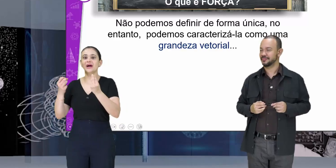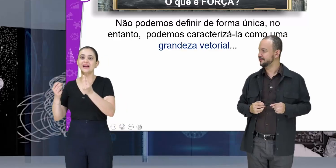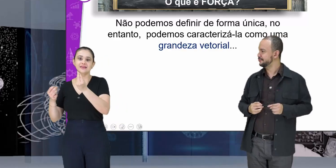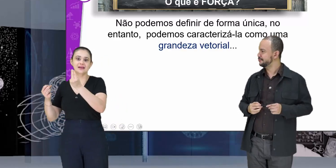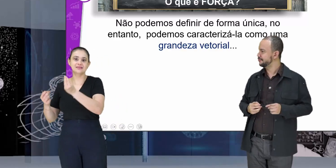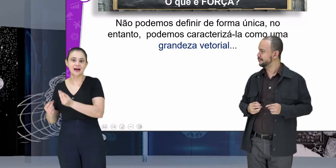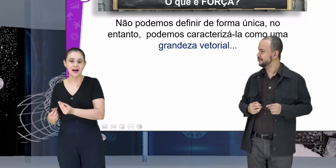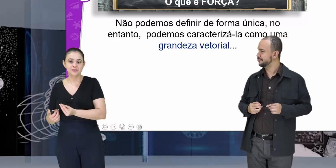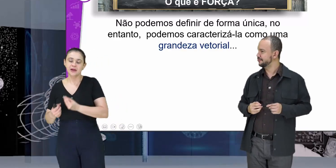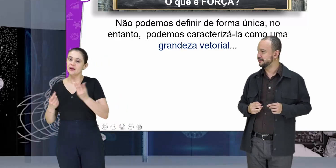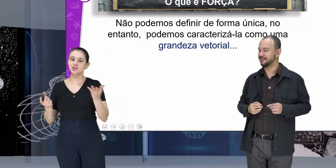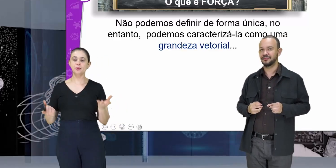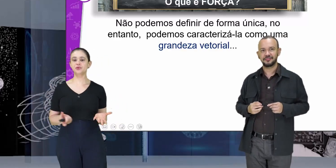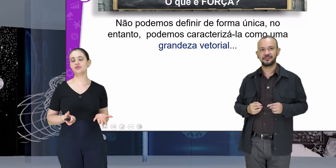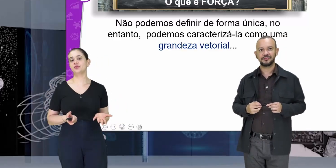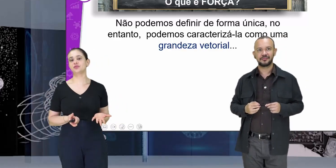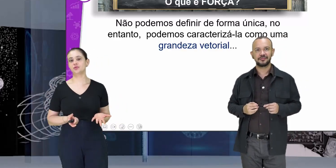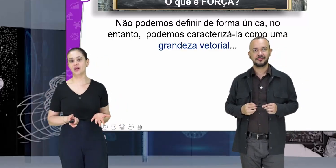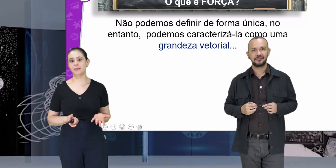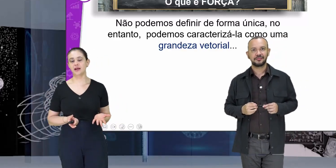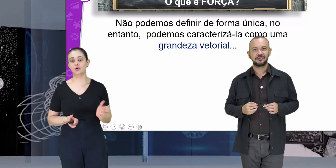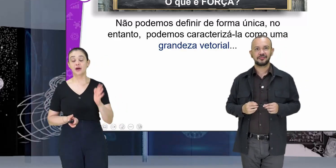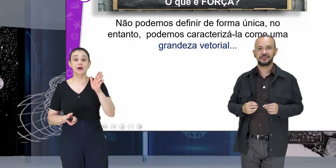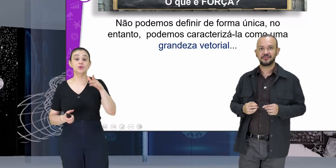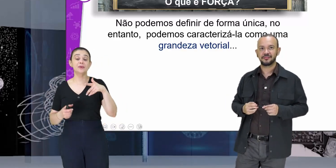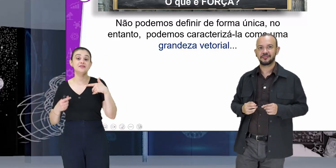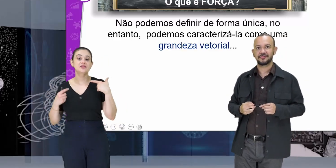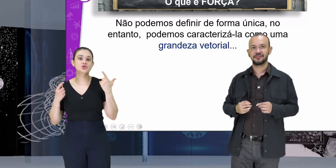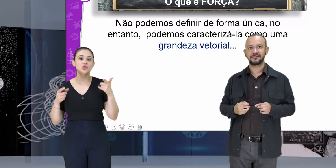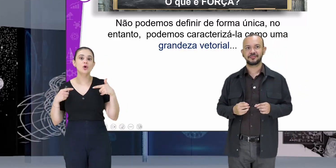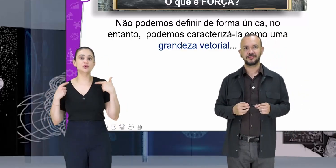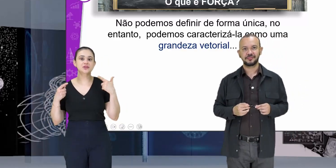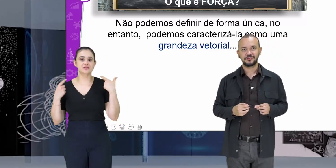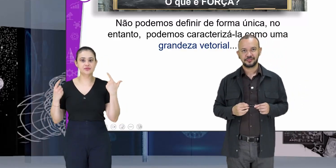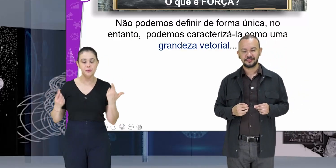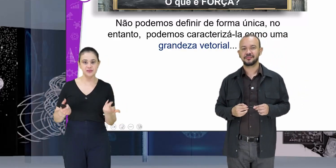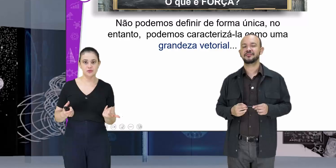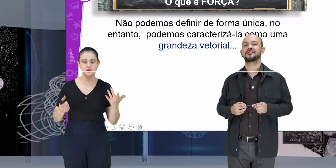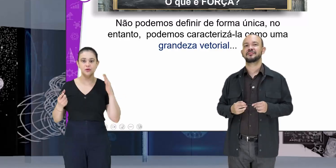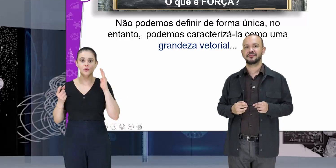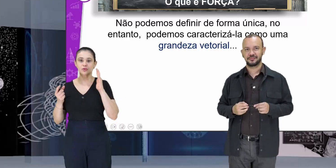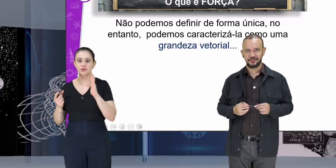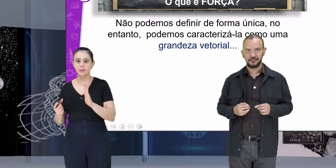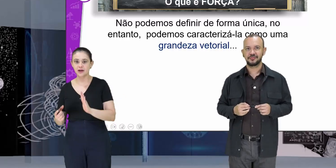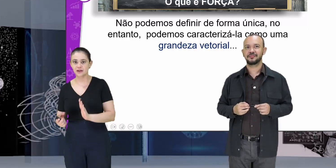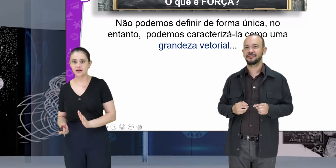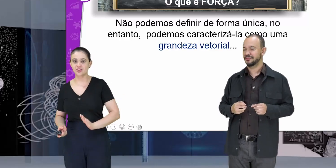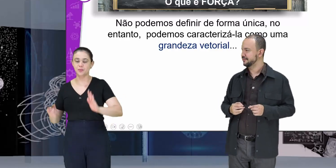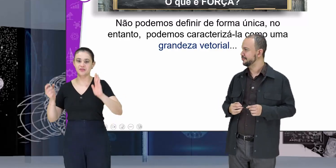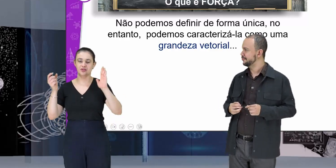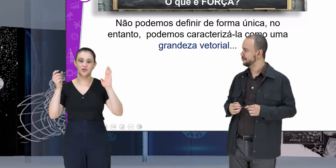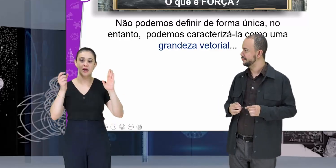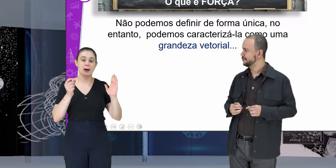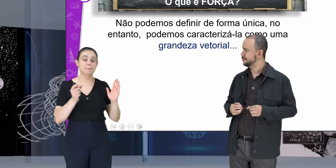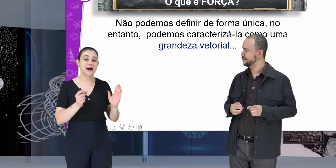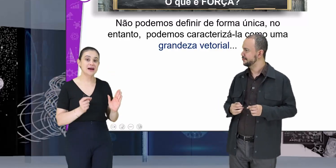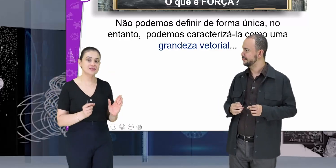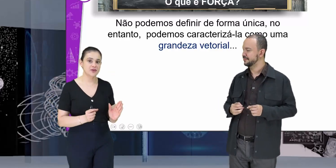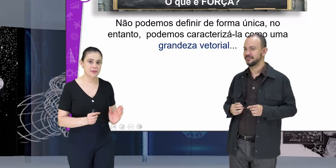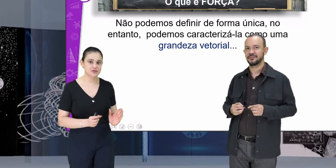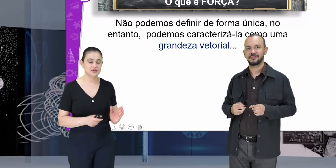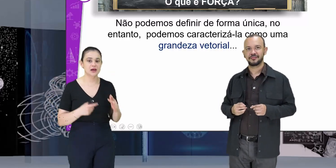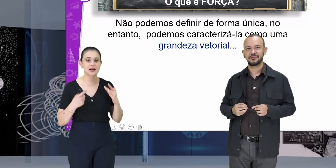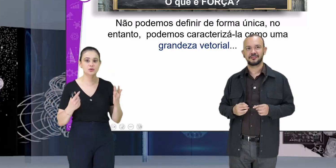para eu caracterizar que tipo de força eu estou trabalhando. Eu preciso de outras informações. Então, quando eu tenho uma grandeza, a gente precisa de